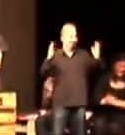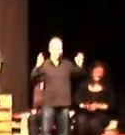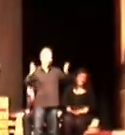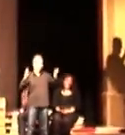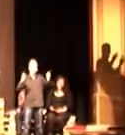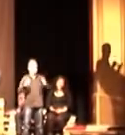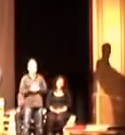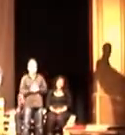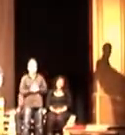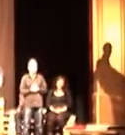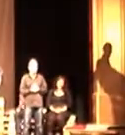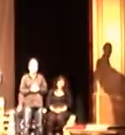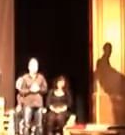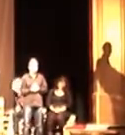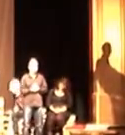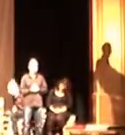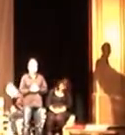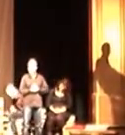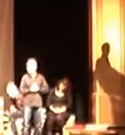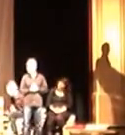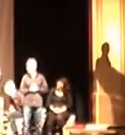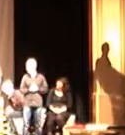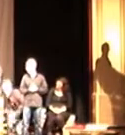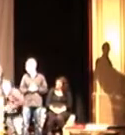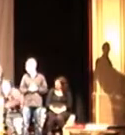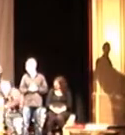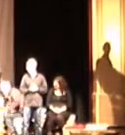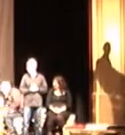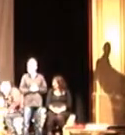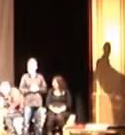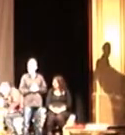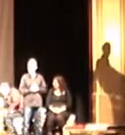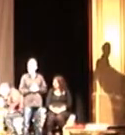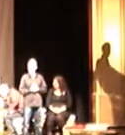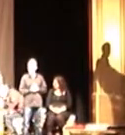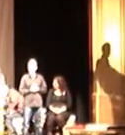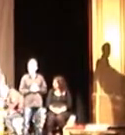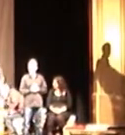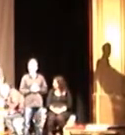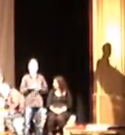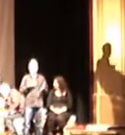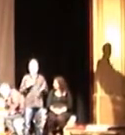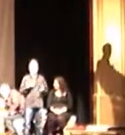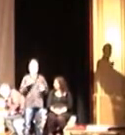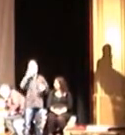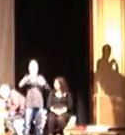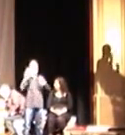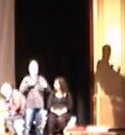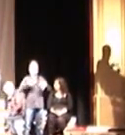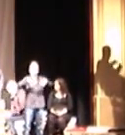Ara, ho quedo jo. Es pot quedar així, això, o què? Ara, sí. Era molt inquietant, no? No parlàvem a